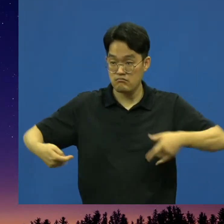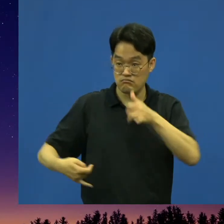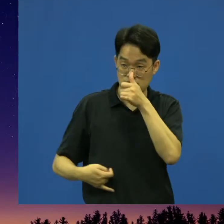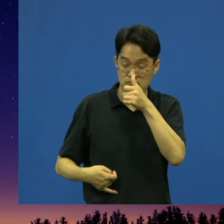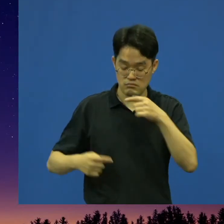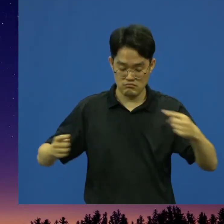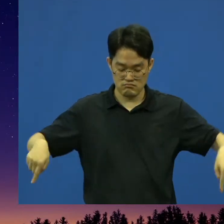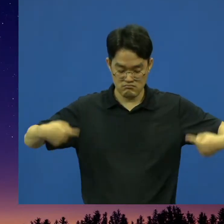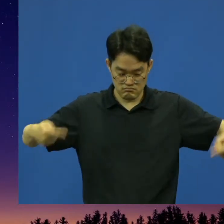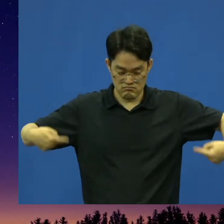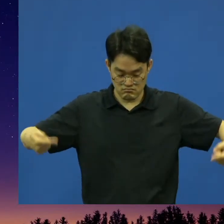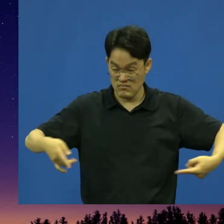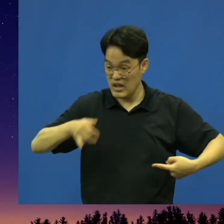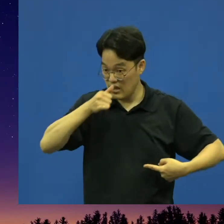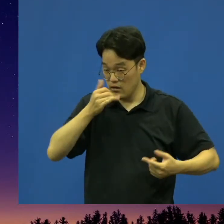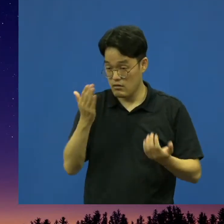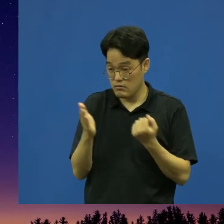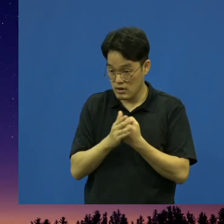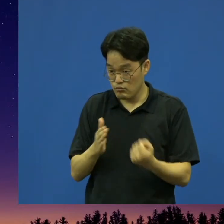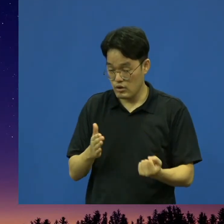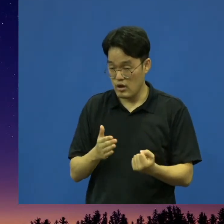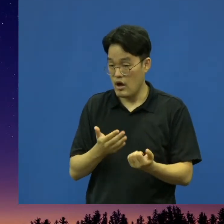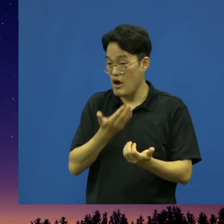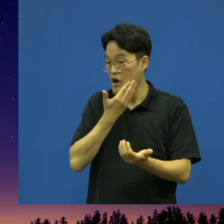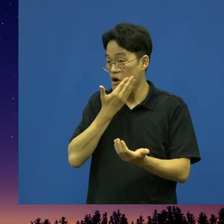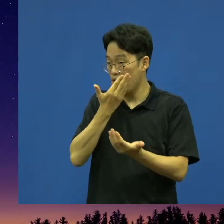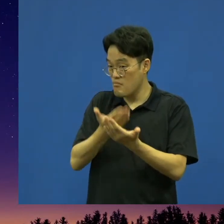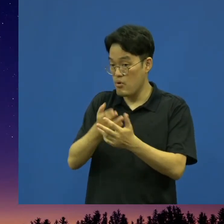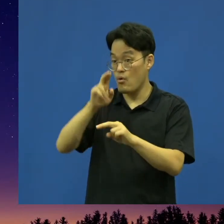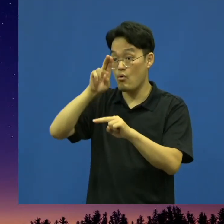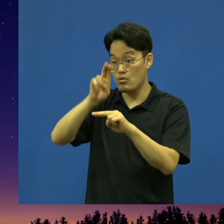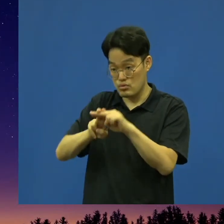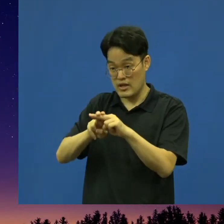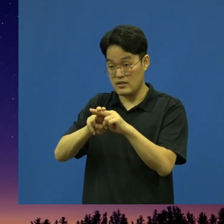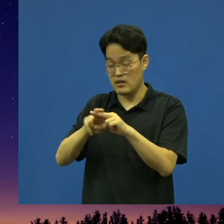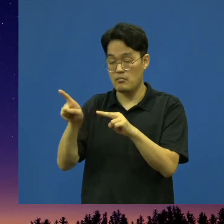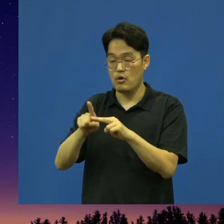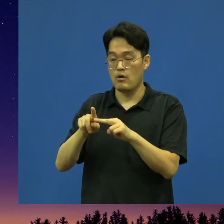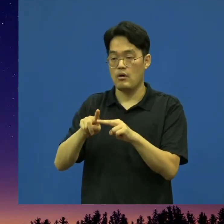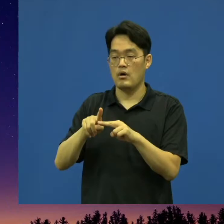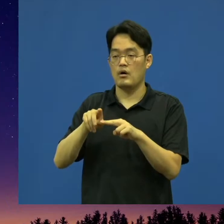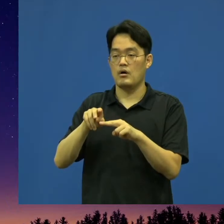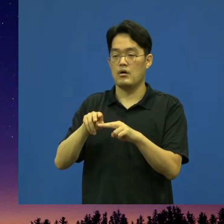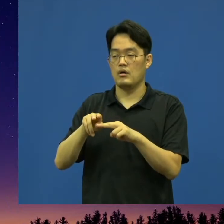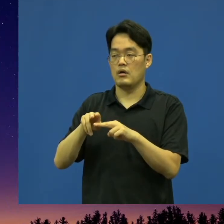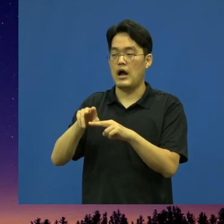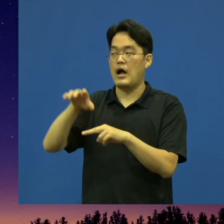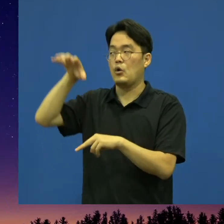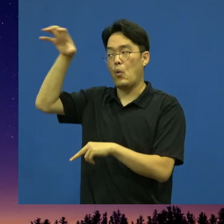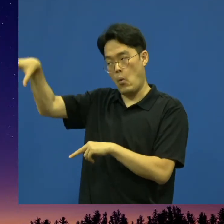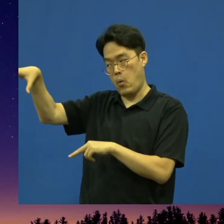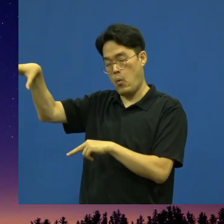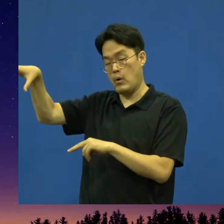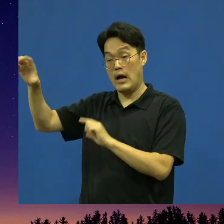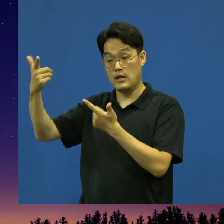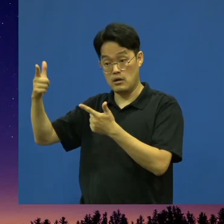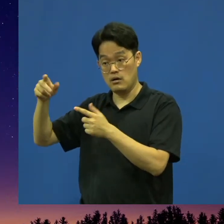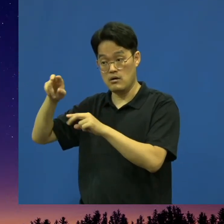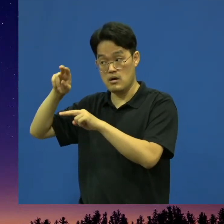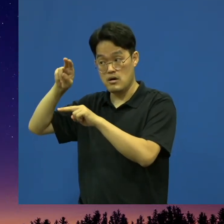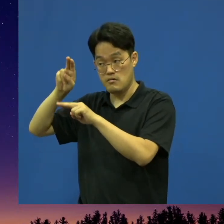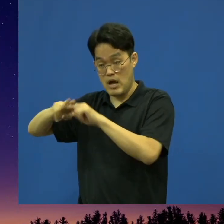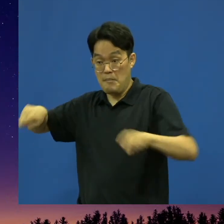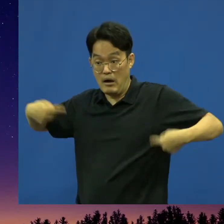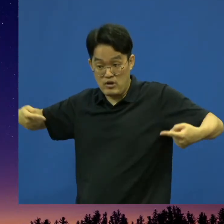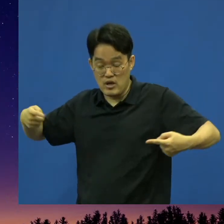바퀴가 있으니까 이 보좌는 기용성을 가진 보좌임을 보게 되죠. 그 통치와